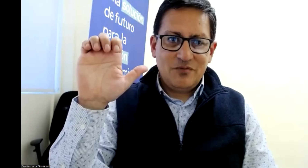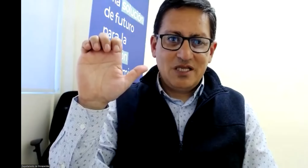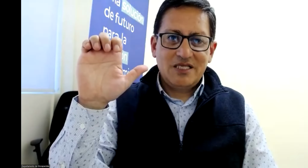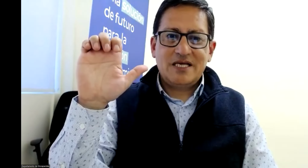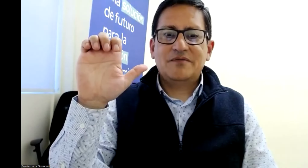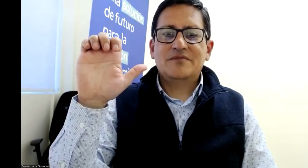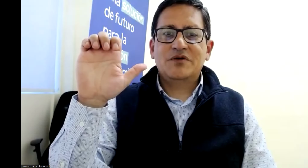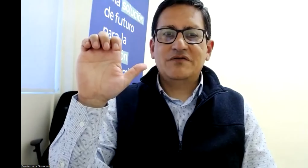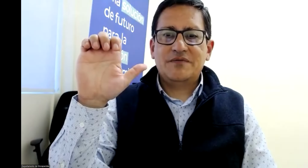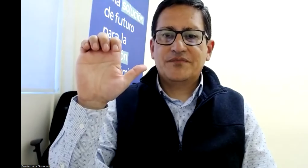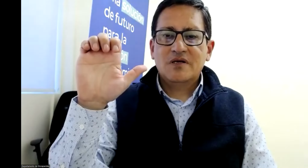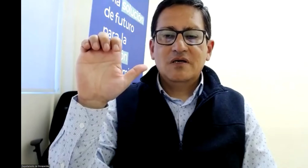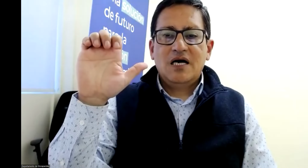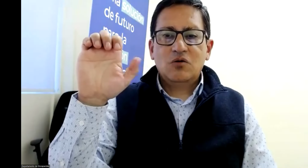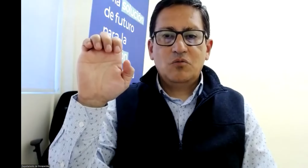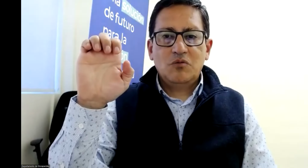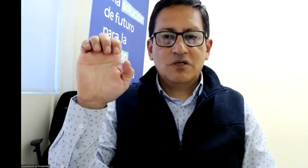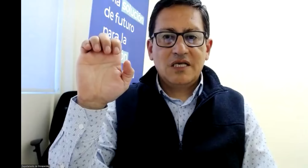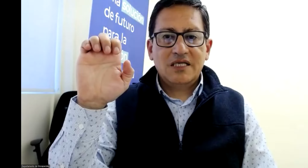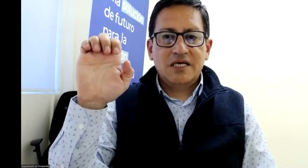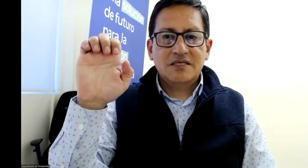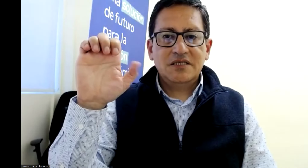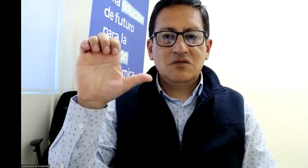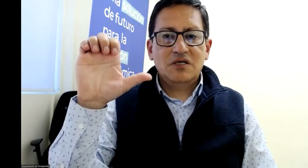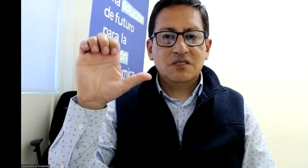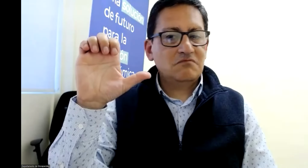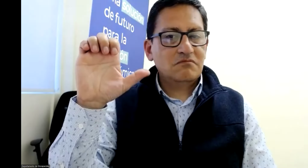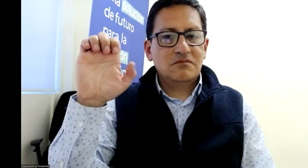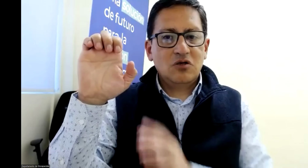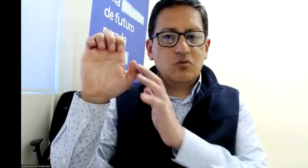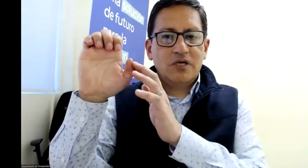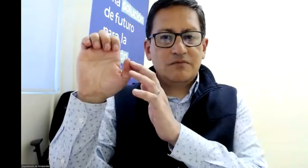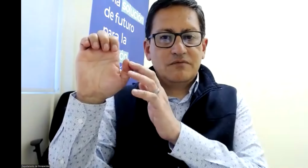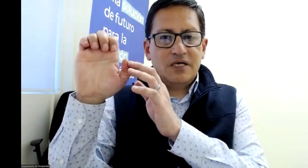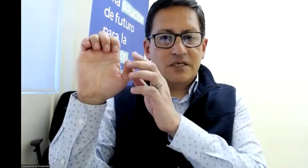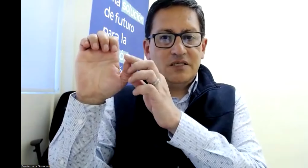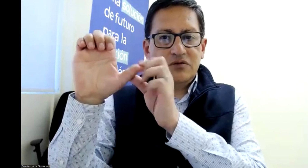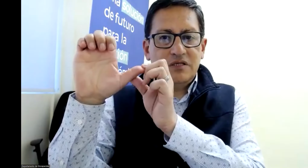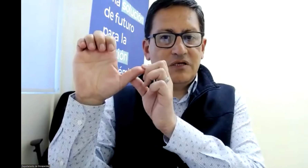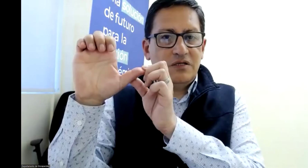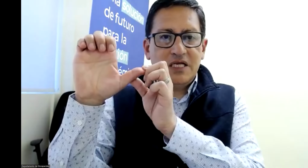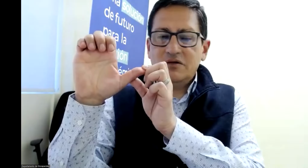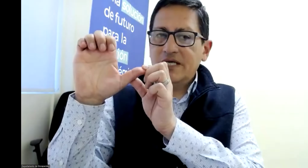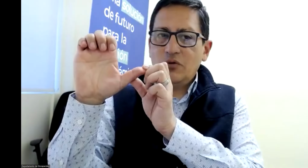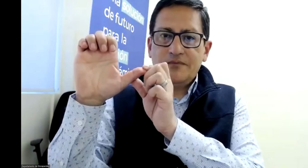tenemos la letra E. Muy bien. Algunos podemos hacer la letra E así o así, dedo pulgar hacia adentro, estirado, da igual.